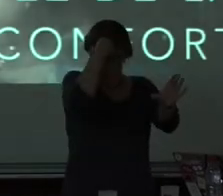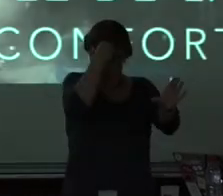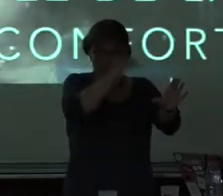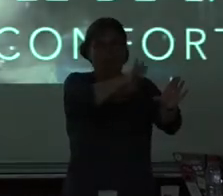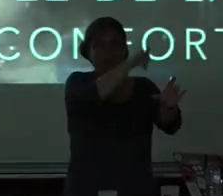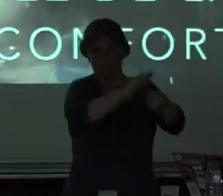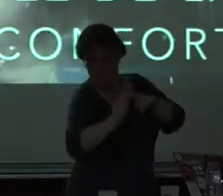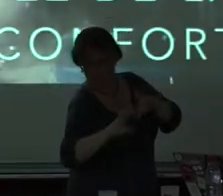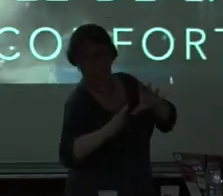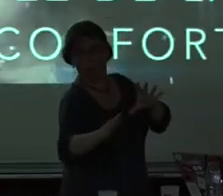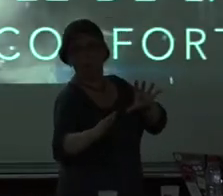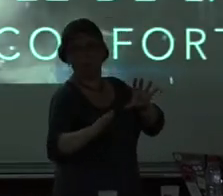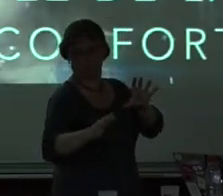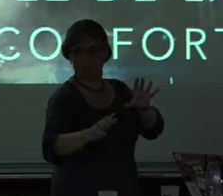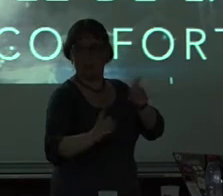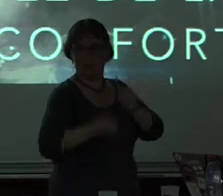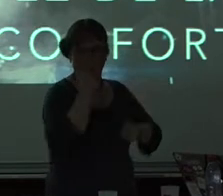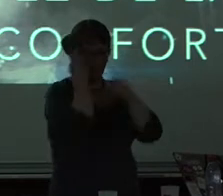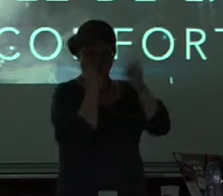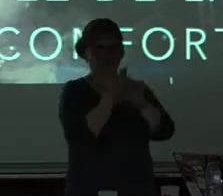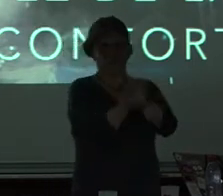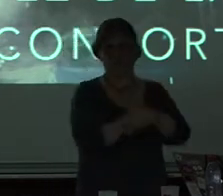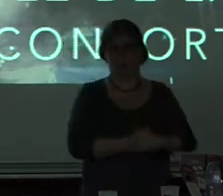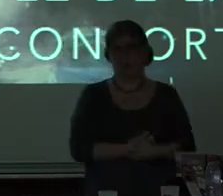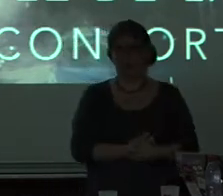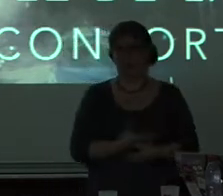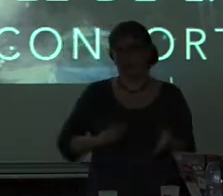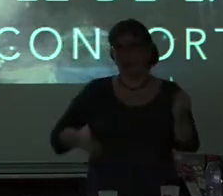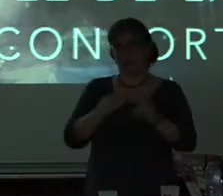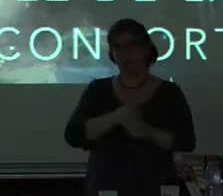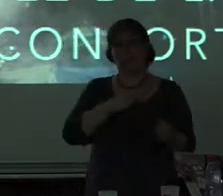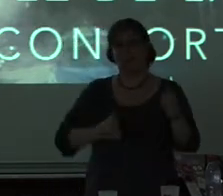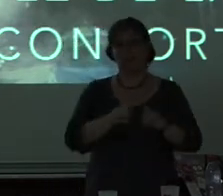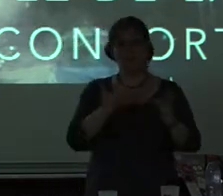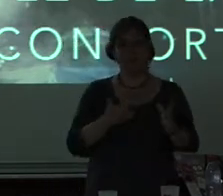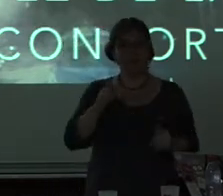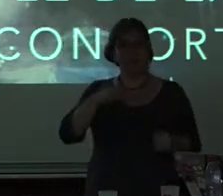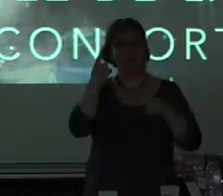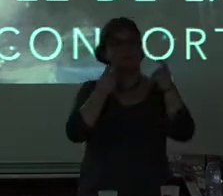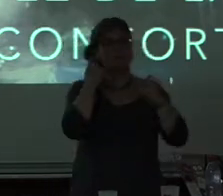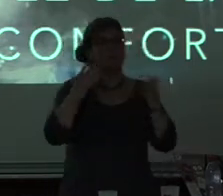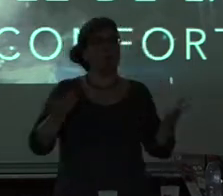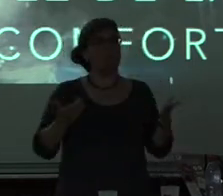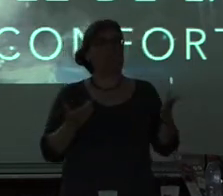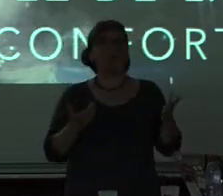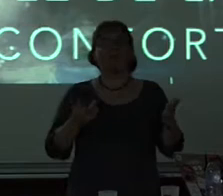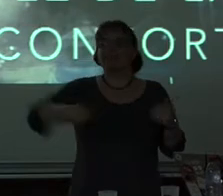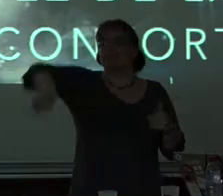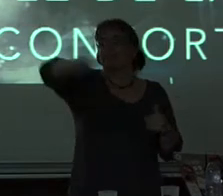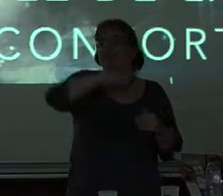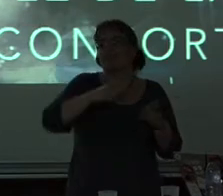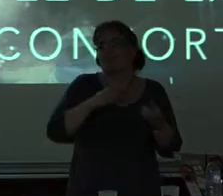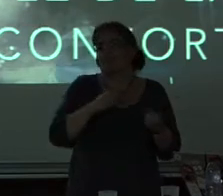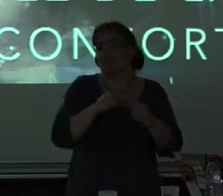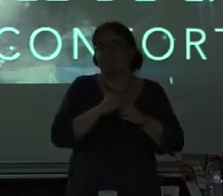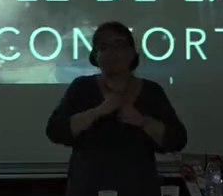Enfin, c'est la dernière raison, c'est que ça vous amène à sortir de votre zone de confort. On a tous des automatismes en développement,